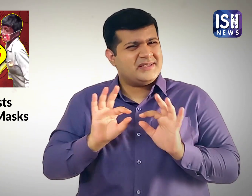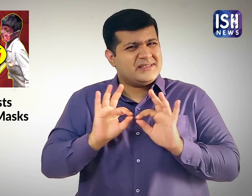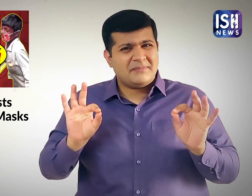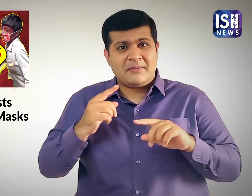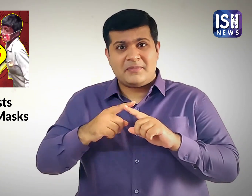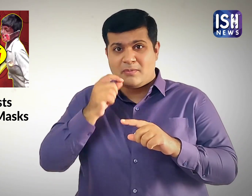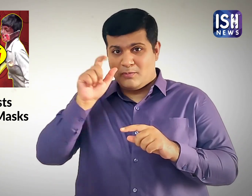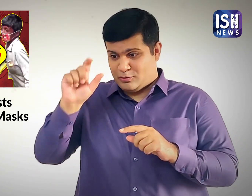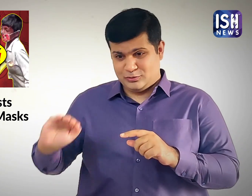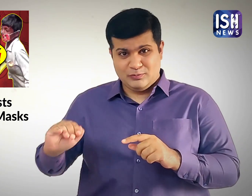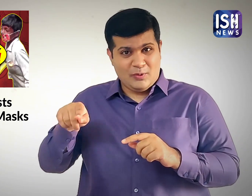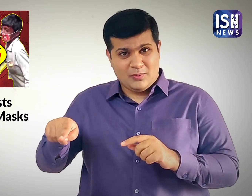जूते भी नहीं थे